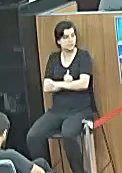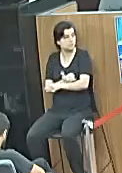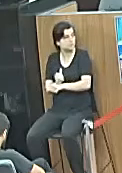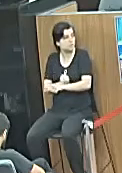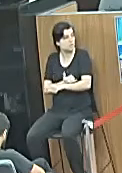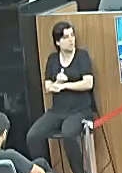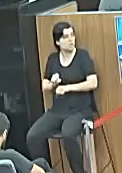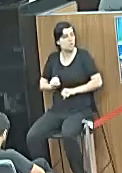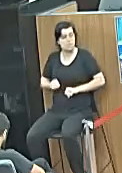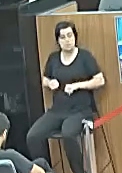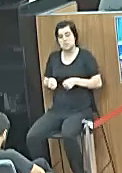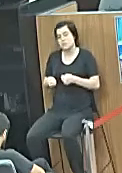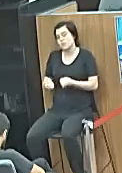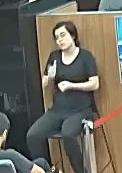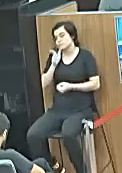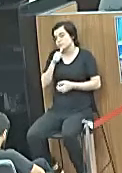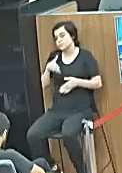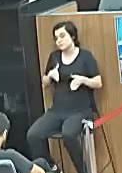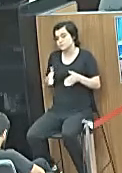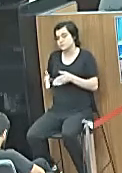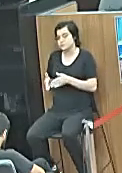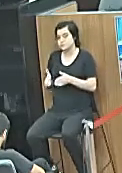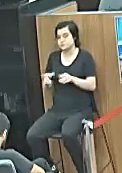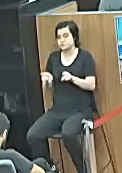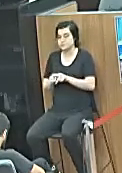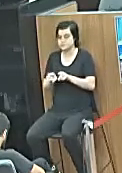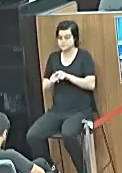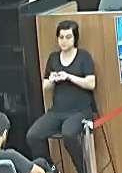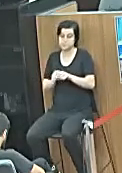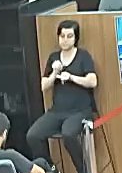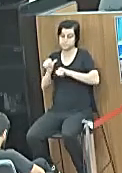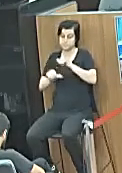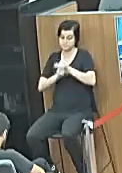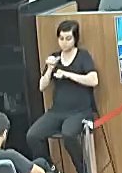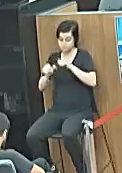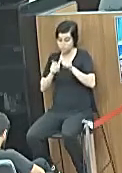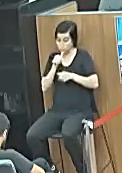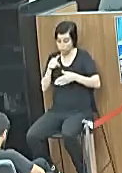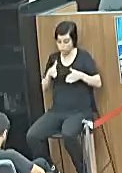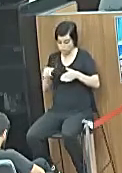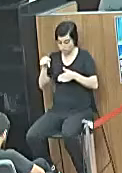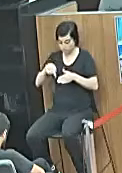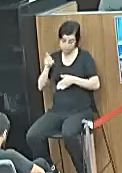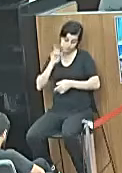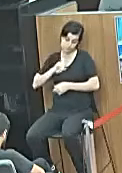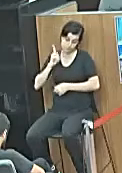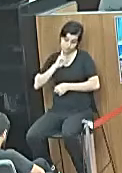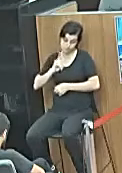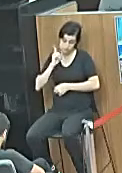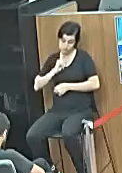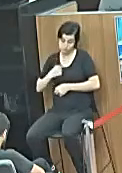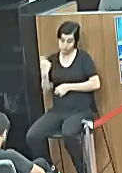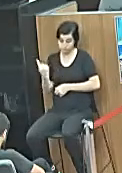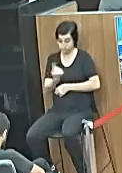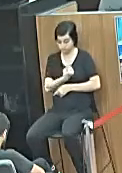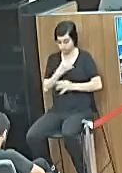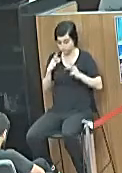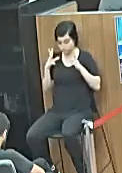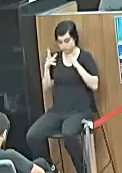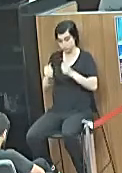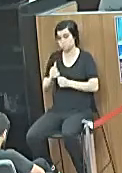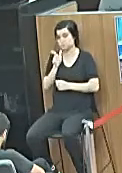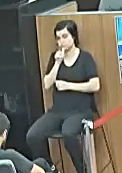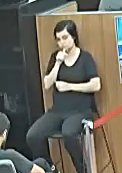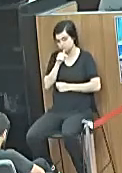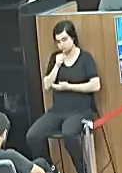e segurança hídrica e revitalização das bacias hidrográficas de minas gerais programa somos todos água o programa